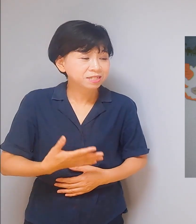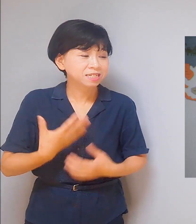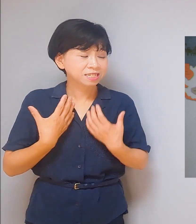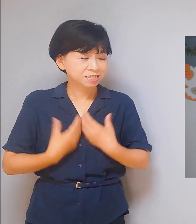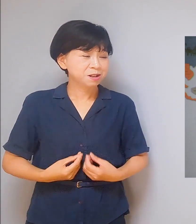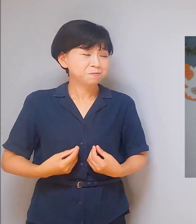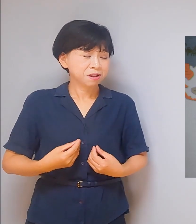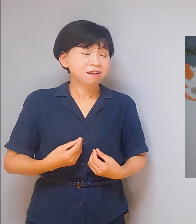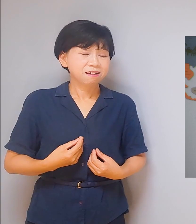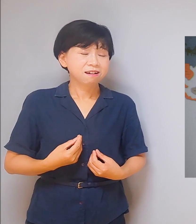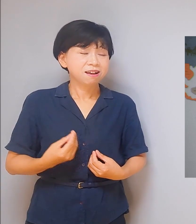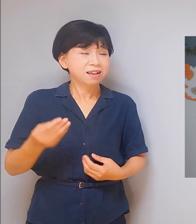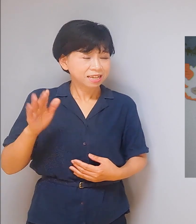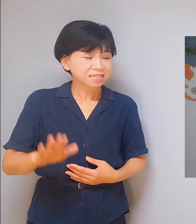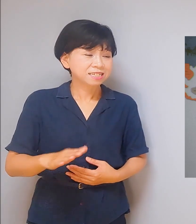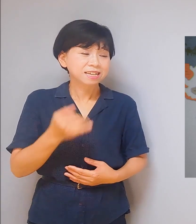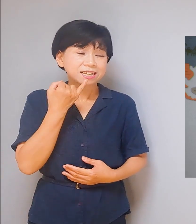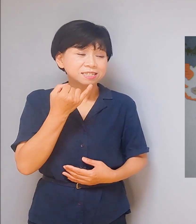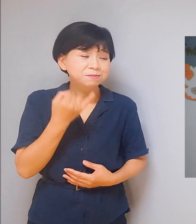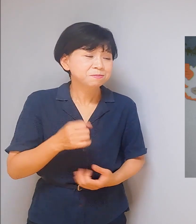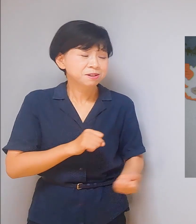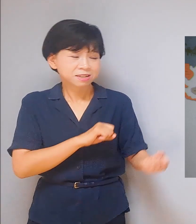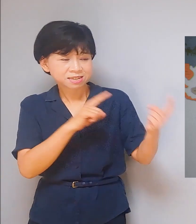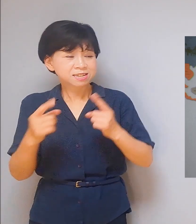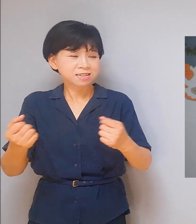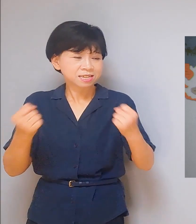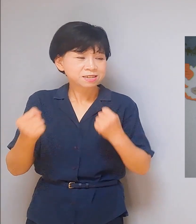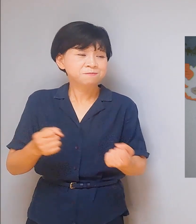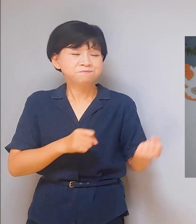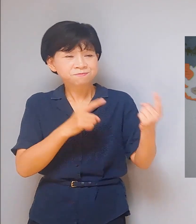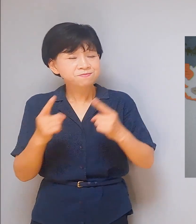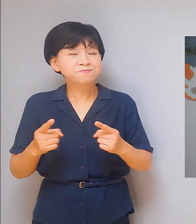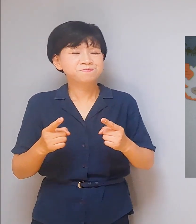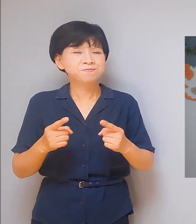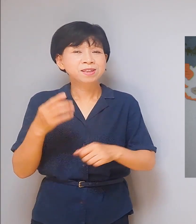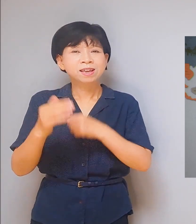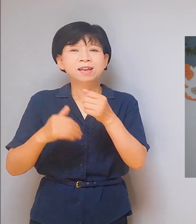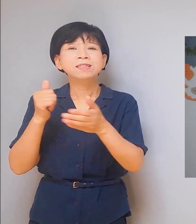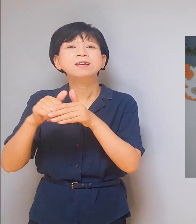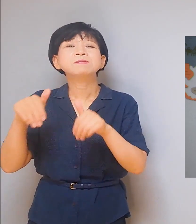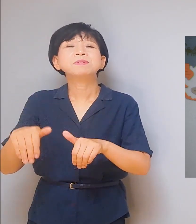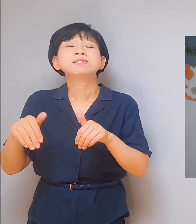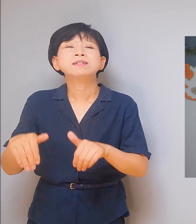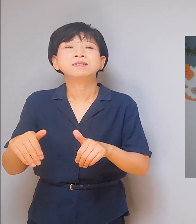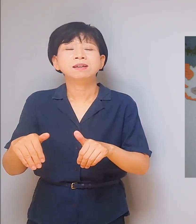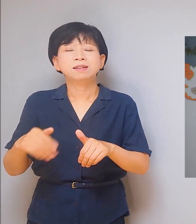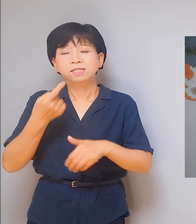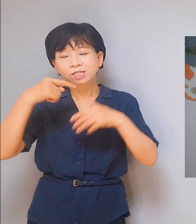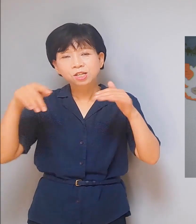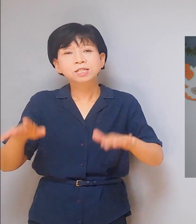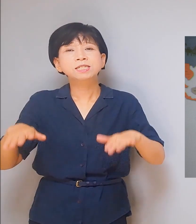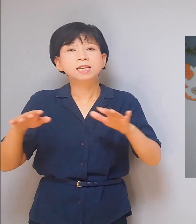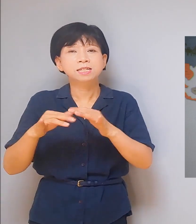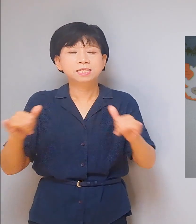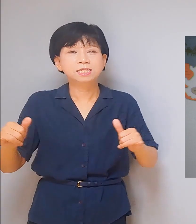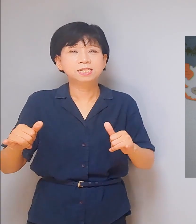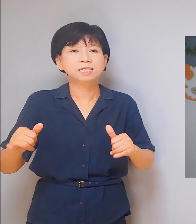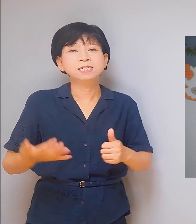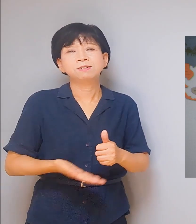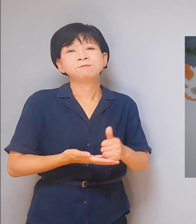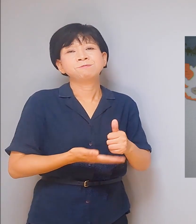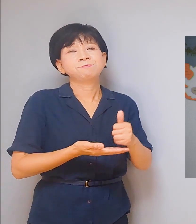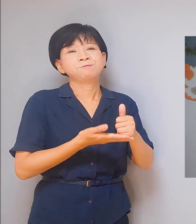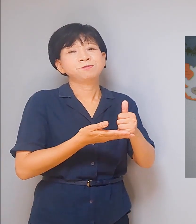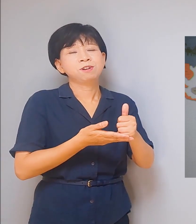낙망하고 절망할 수 있지, 그래도 힘내라, 힘내라 힘. 하나님의 사자들이, 하나님의 천사들이 응원하고 있는